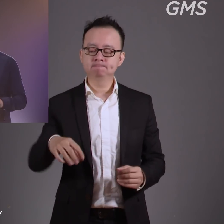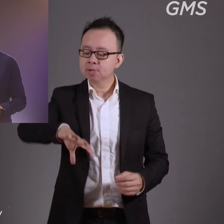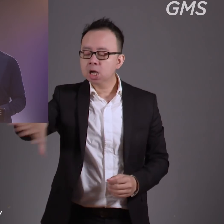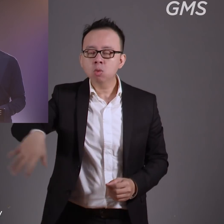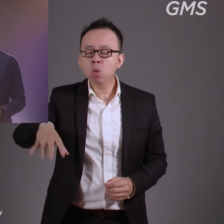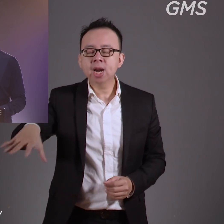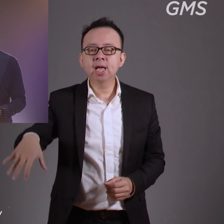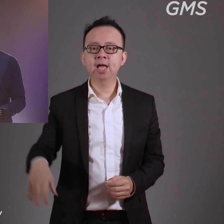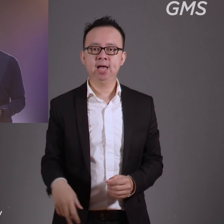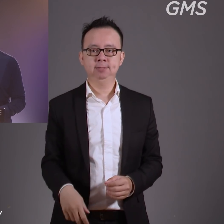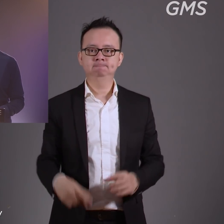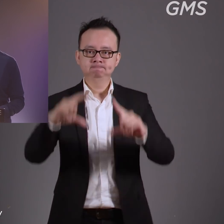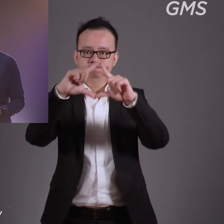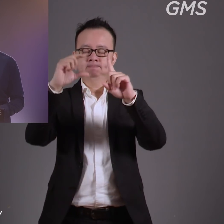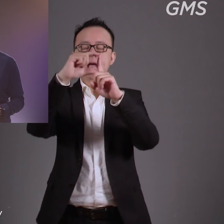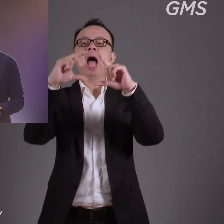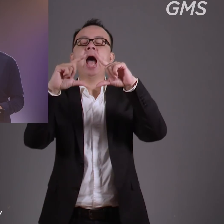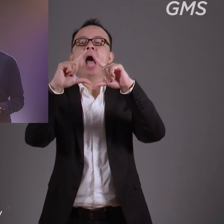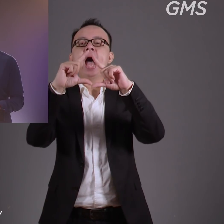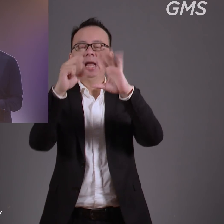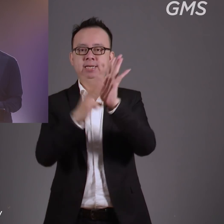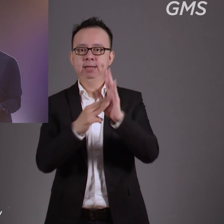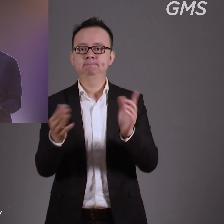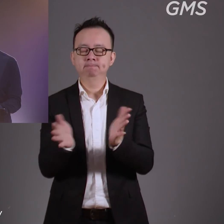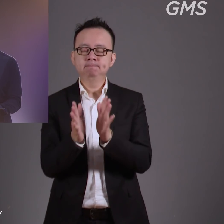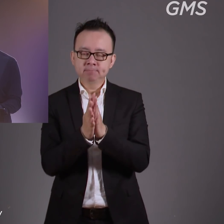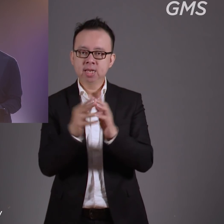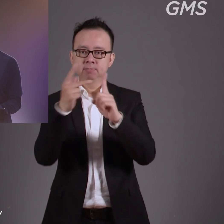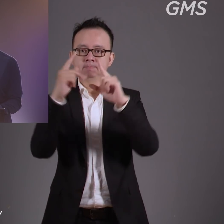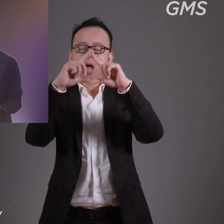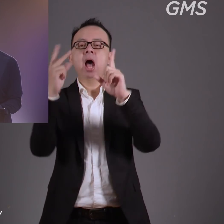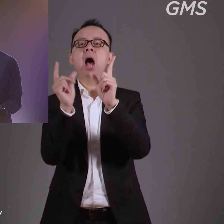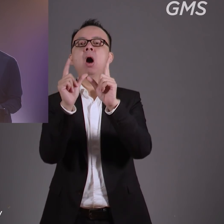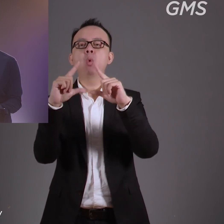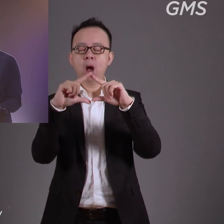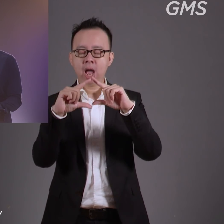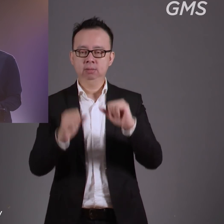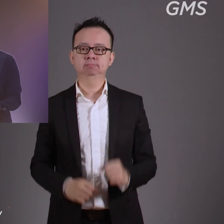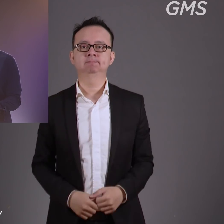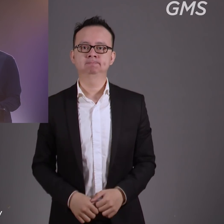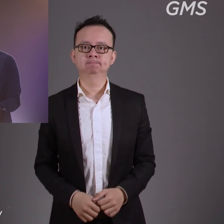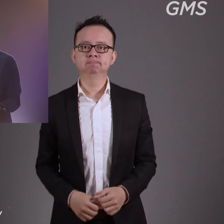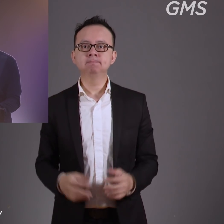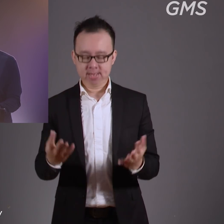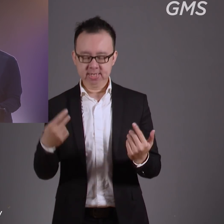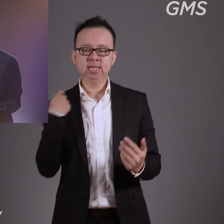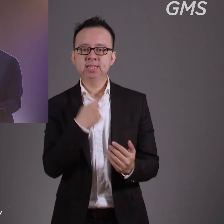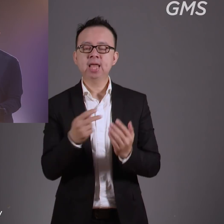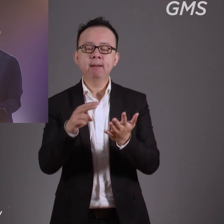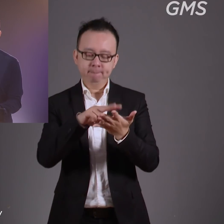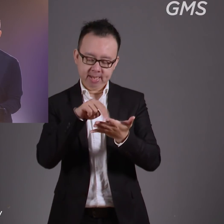keluarga Adam dan Hawa. Dari Henok, Anda baca nama berikutnya